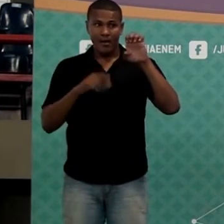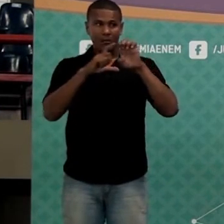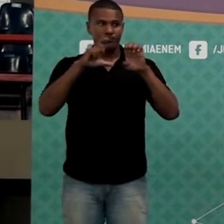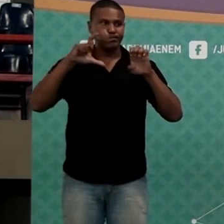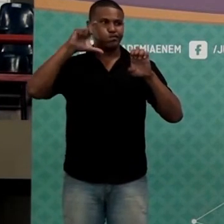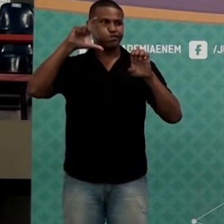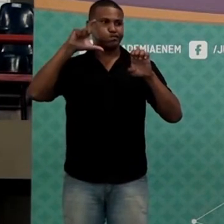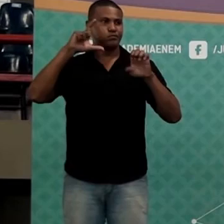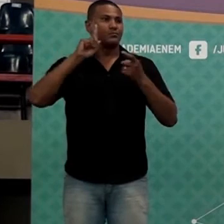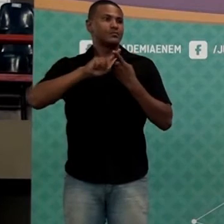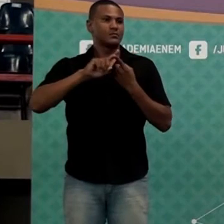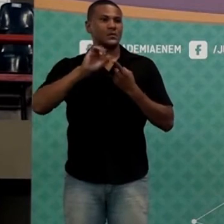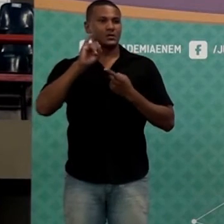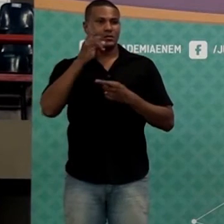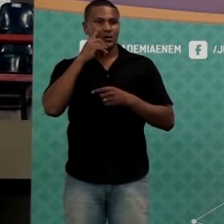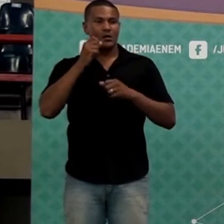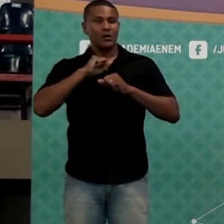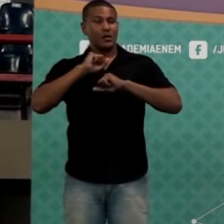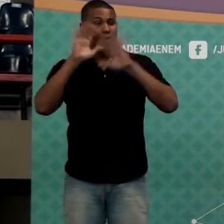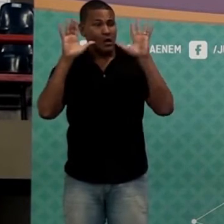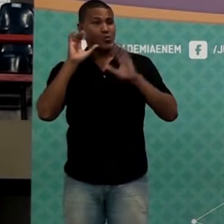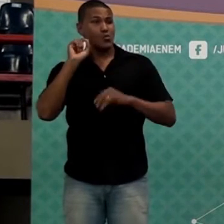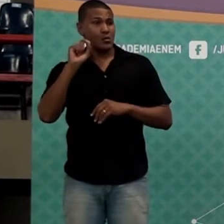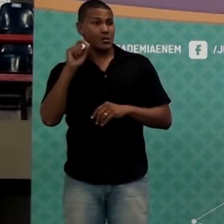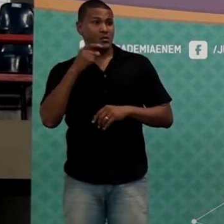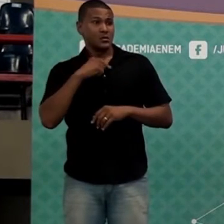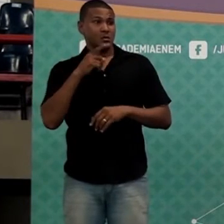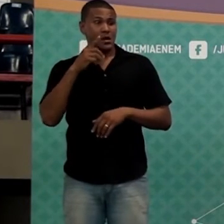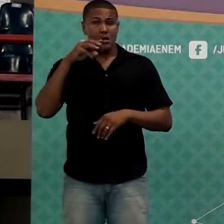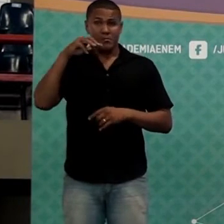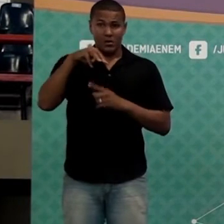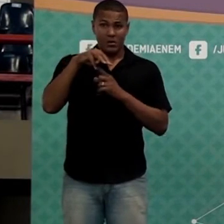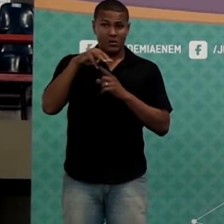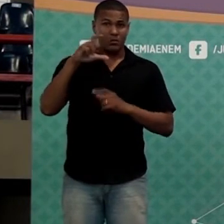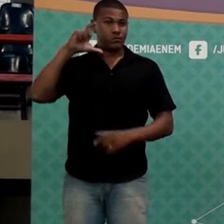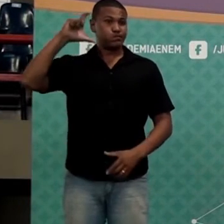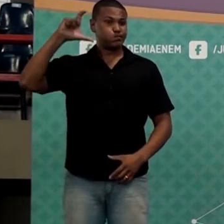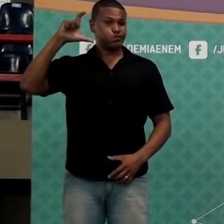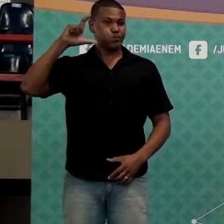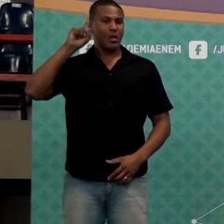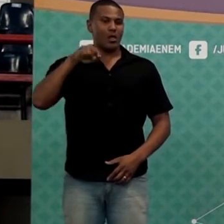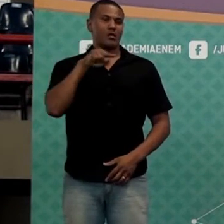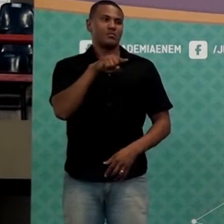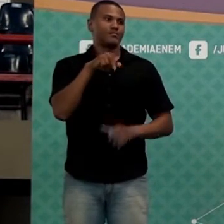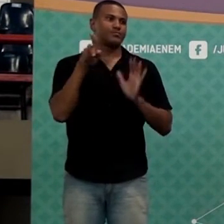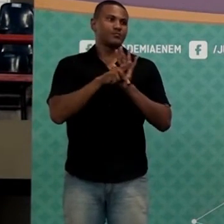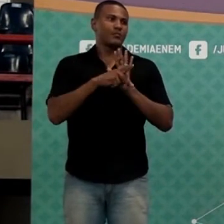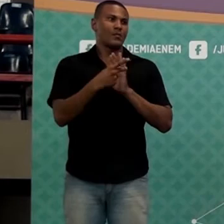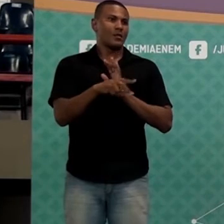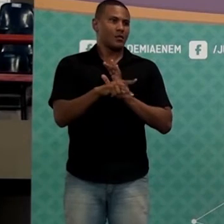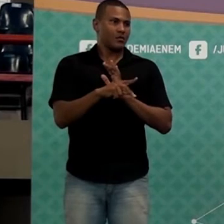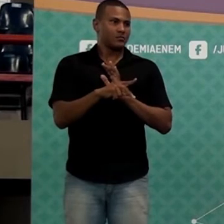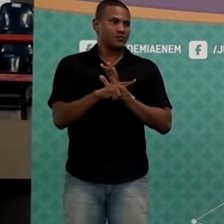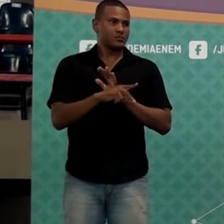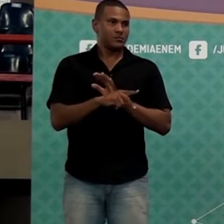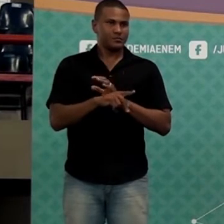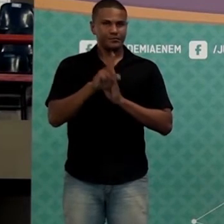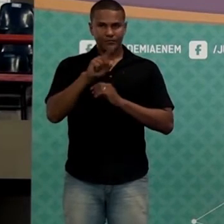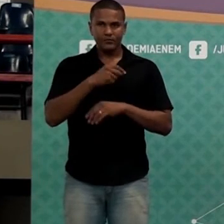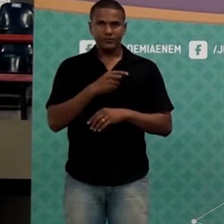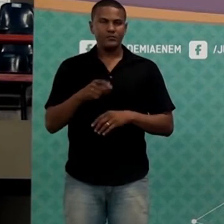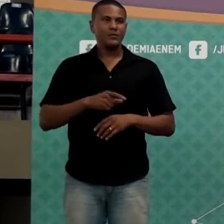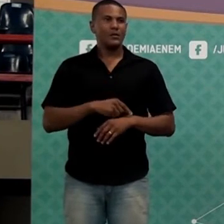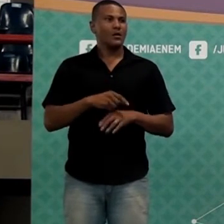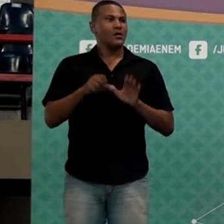sempre deixar claro se é moderno com M maiúsculo, que se refere a esse período. Que período é a Idade Moderna? Do